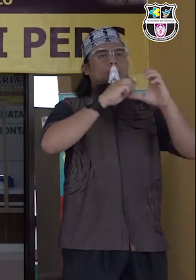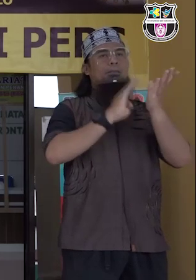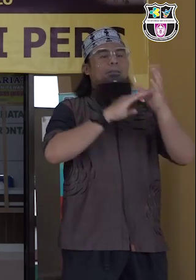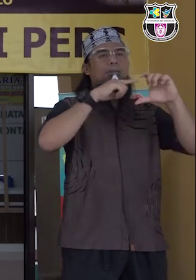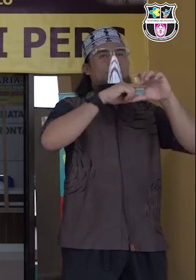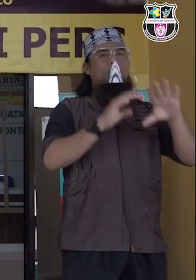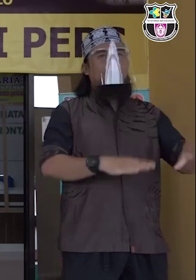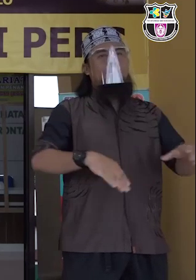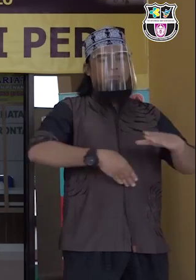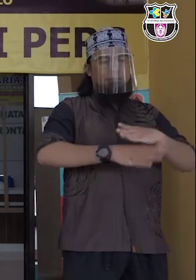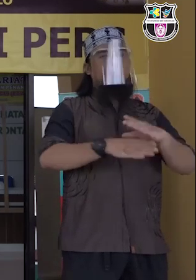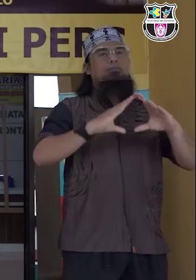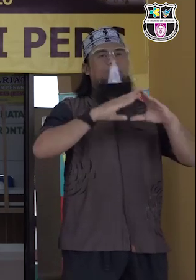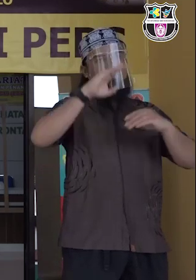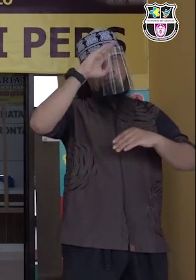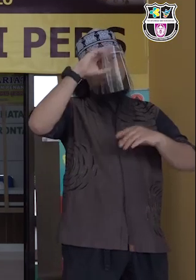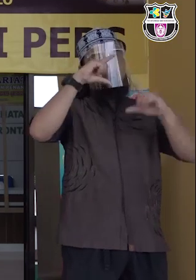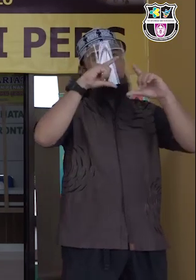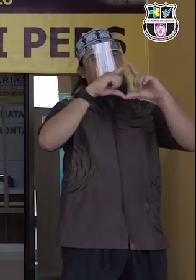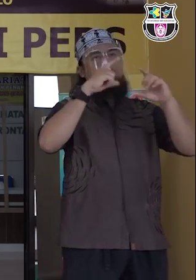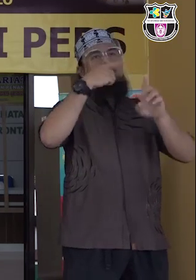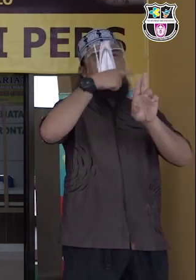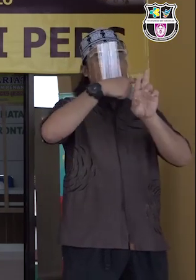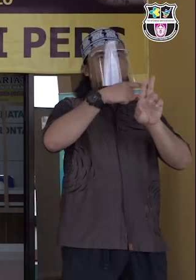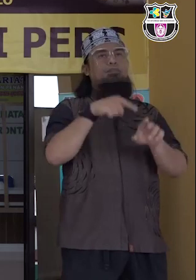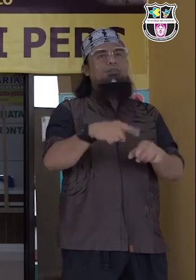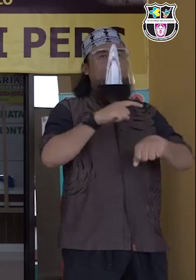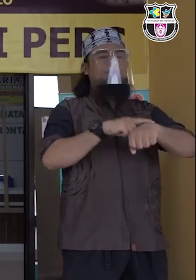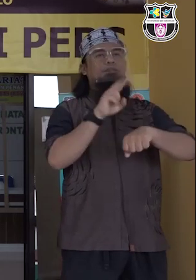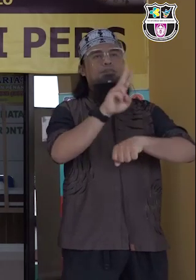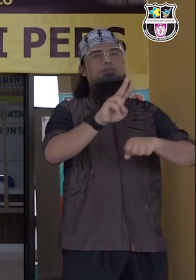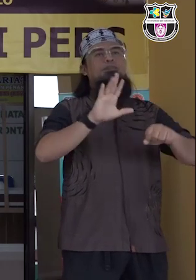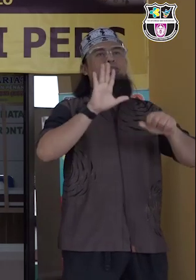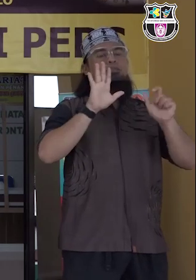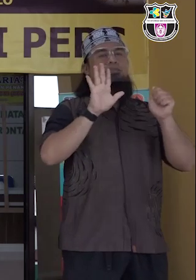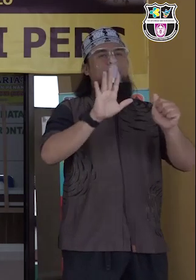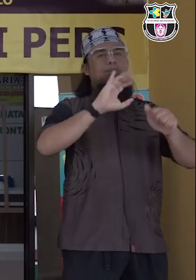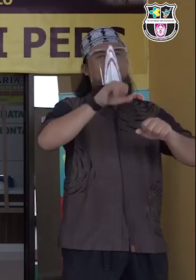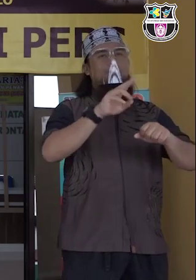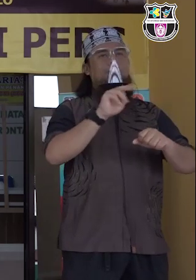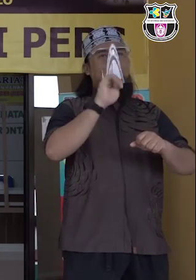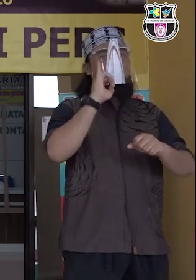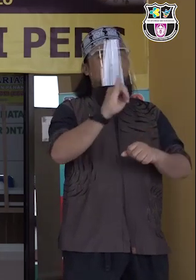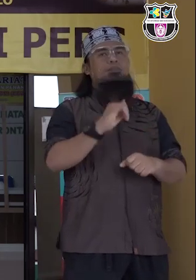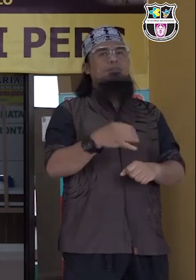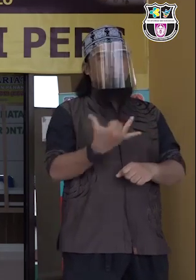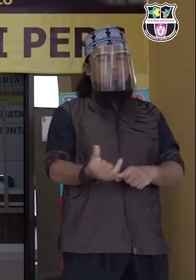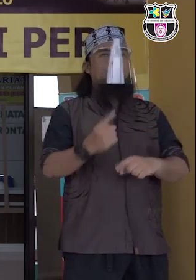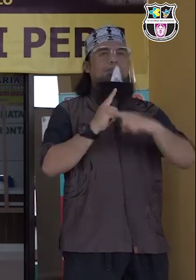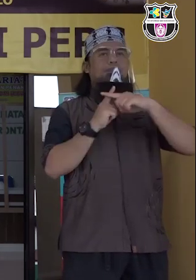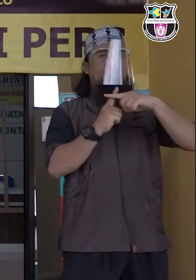sudah masuk Rumah Sakit Ainun Habibi tanggal 25 Juni 2020 dan sekarang